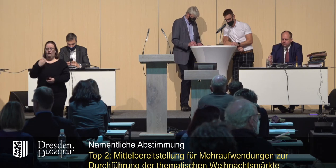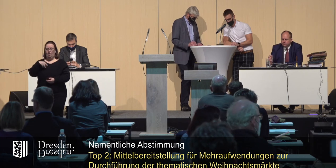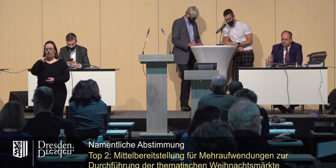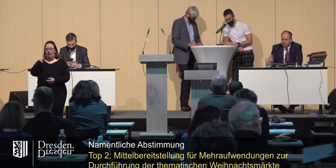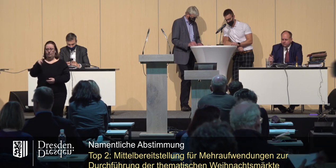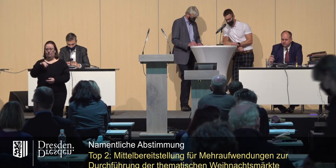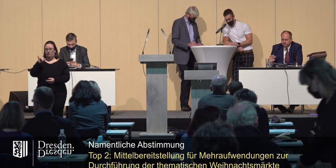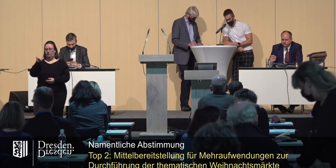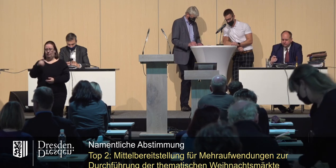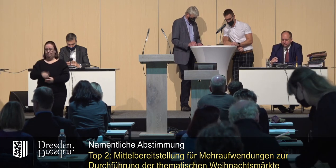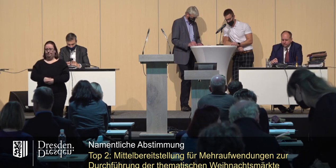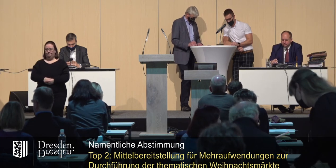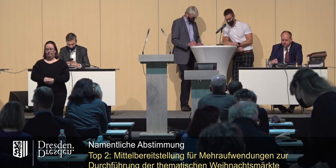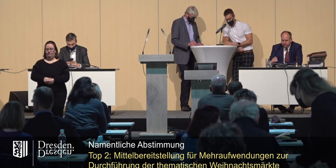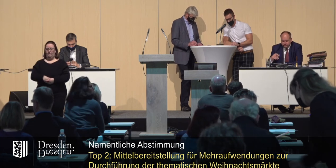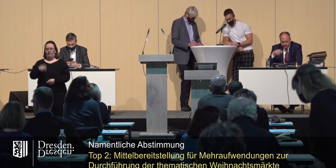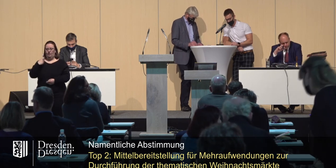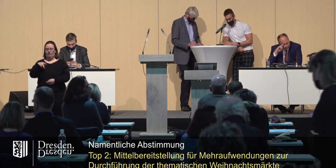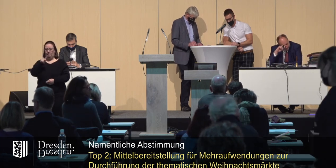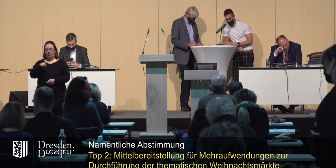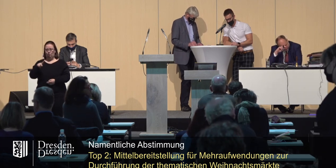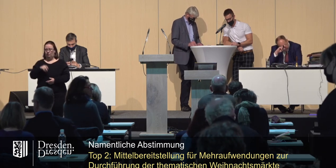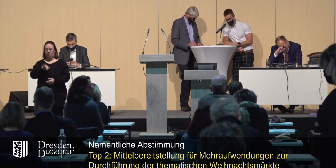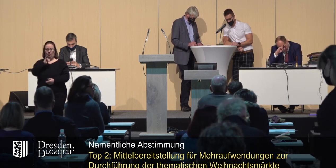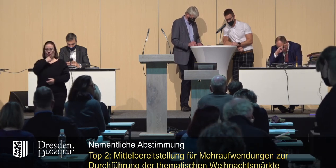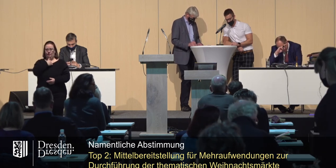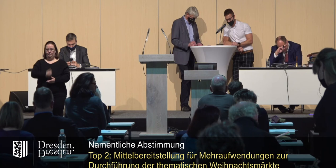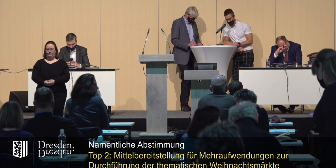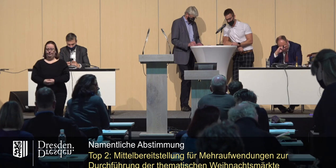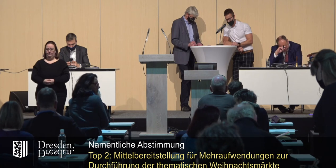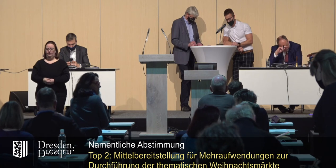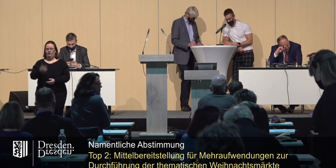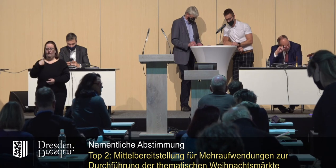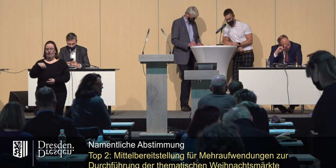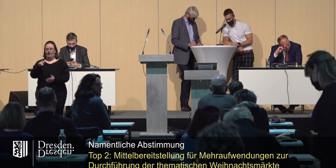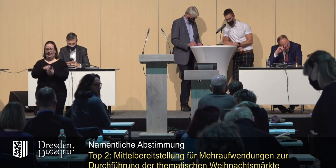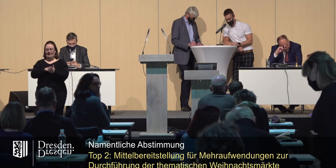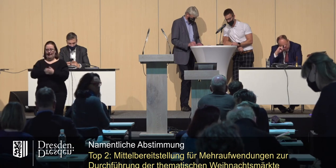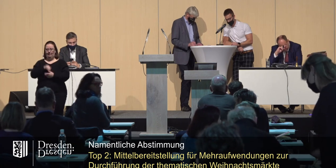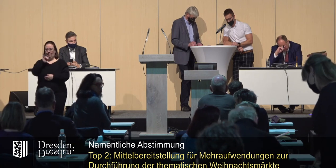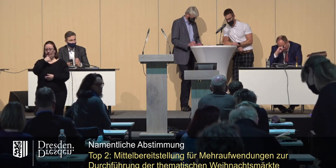Kaden, Herr Kaniewski, Herr Kiesling, nein.